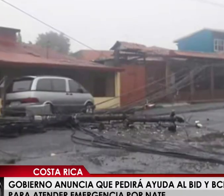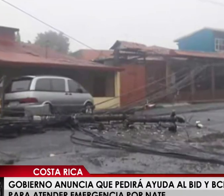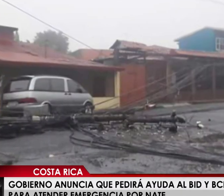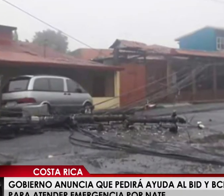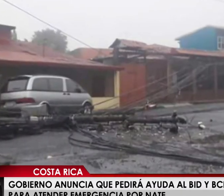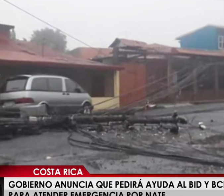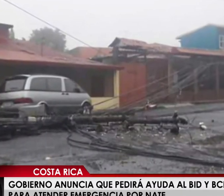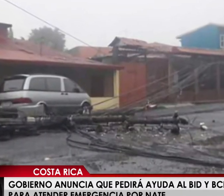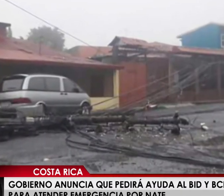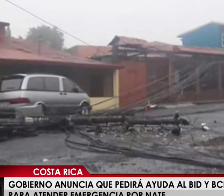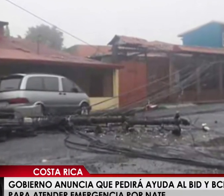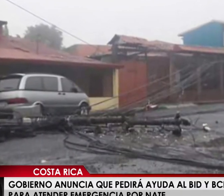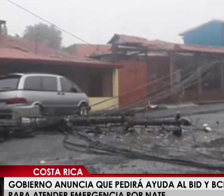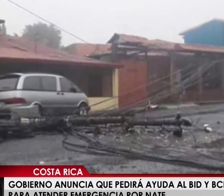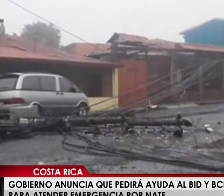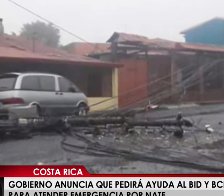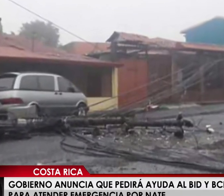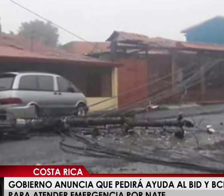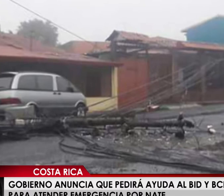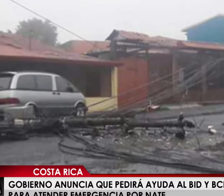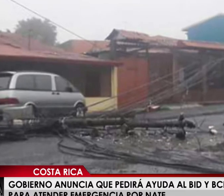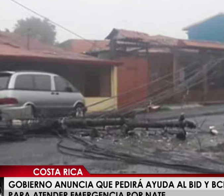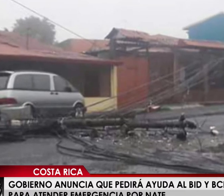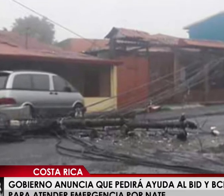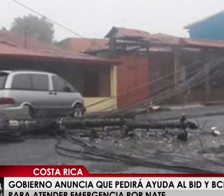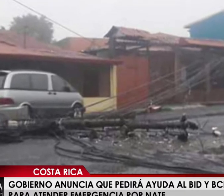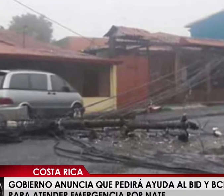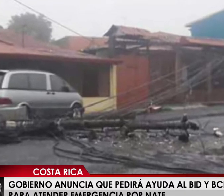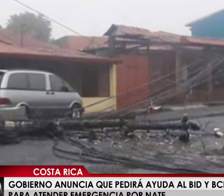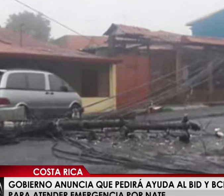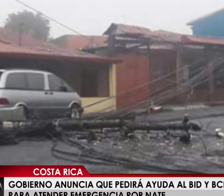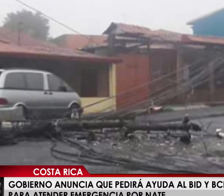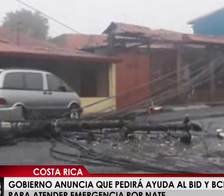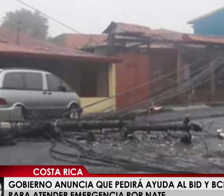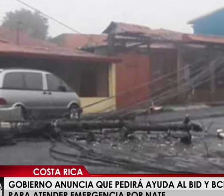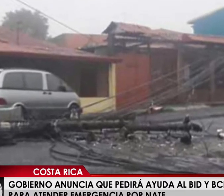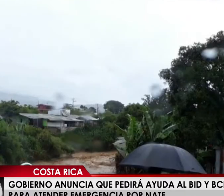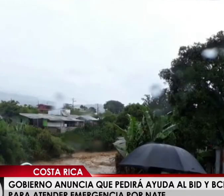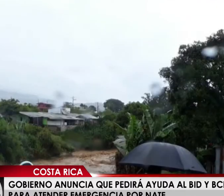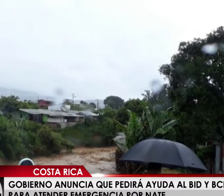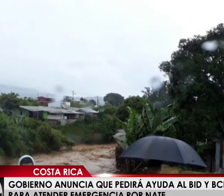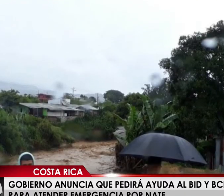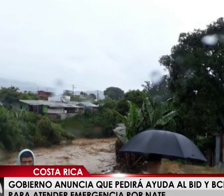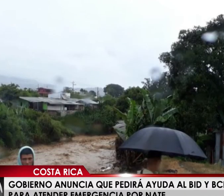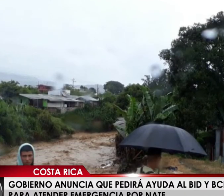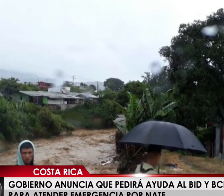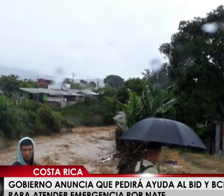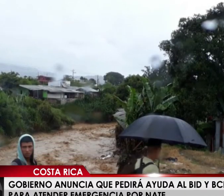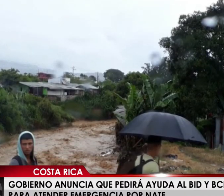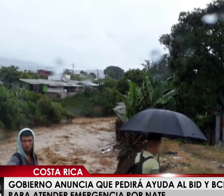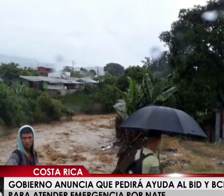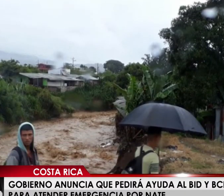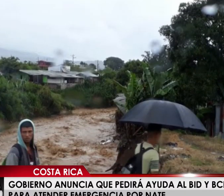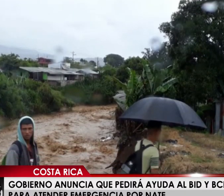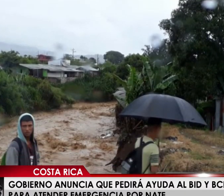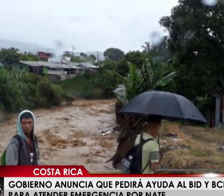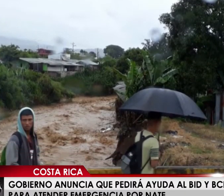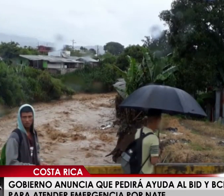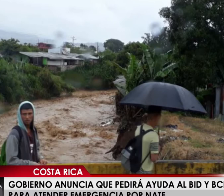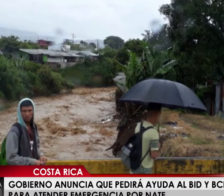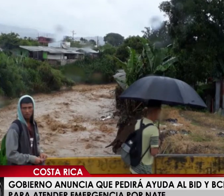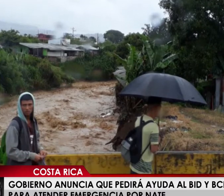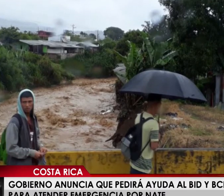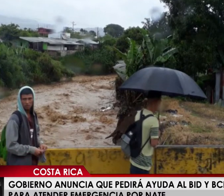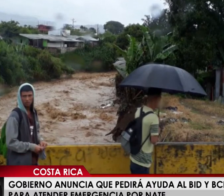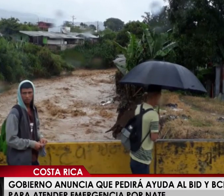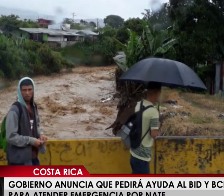agua en los próximos días. Esa es una necesidad imperiosa también para evitar enfermedades. Y tres,